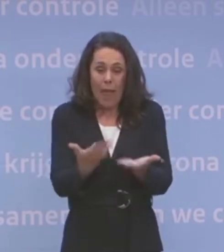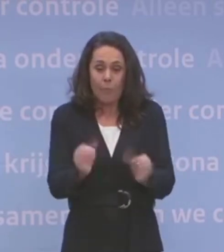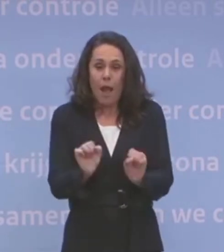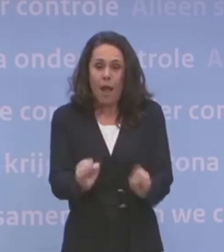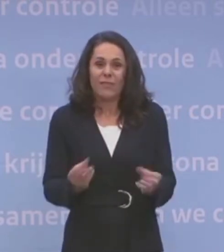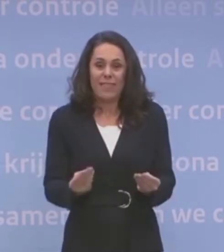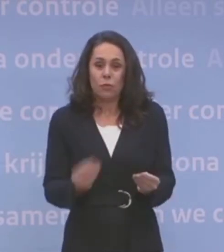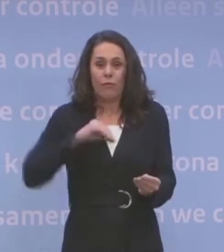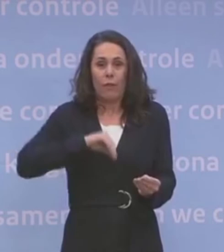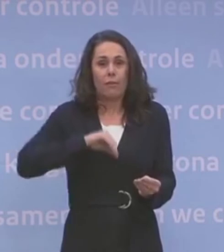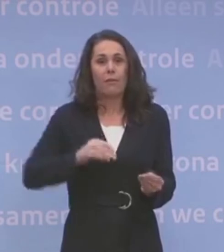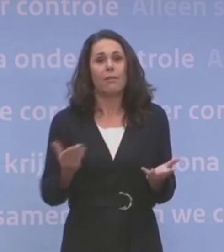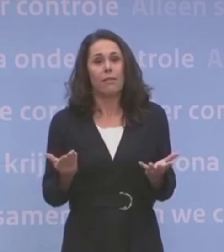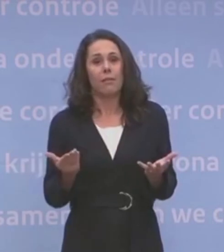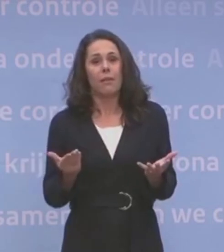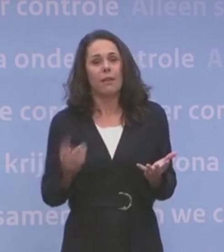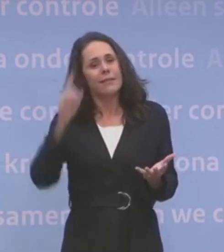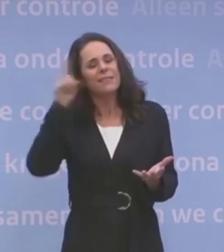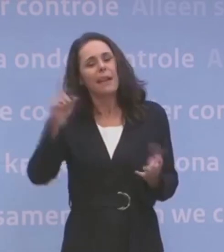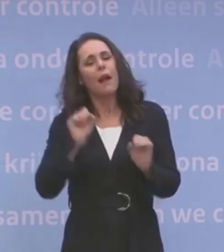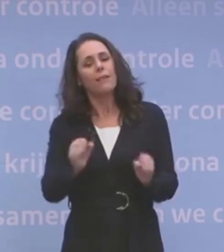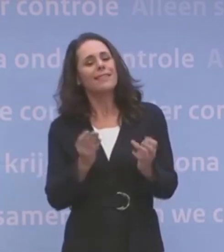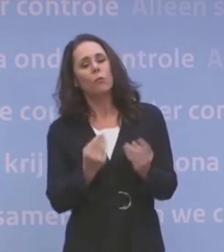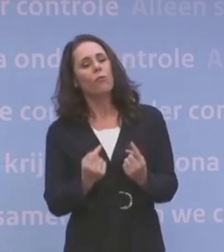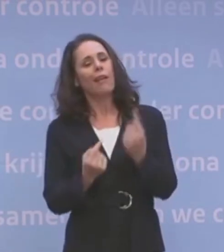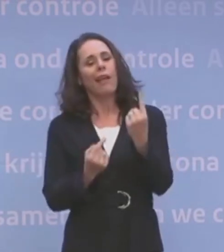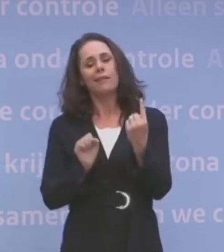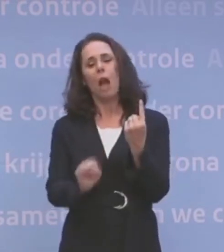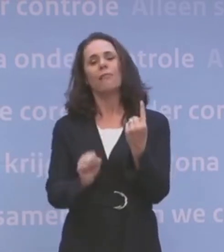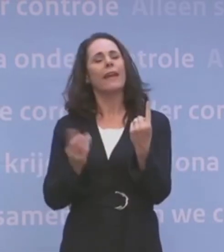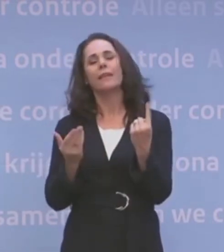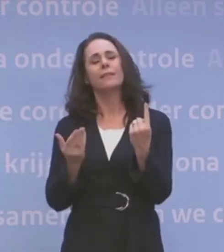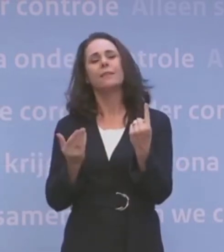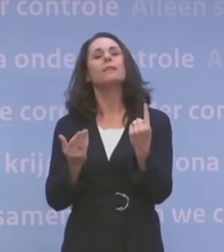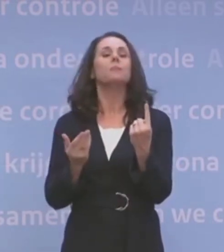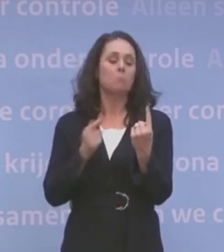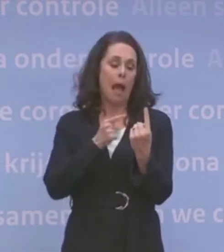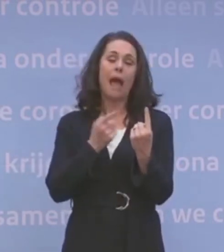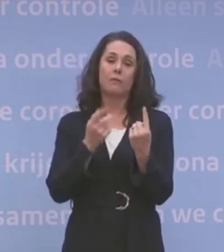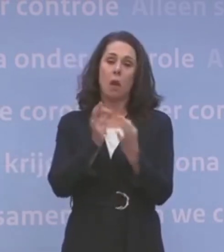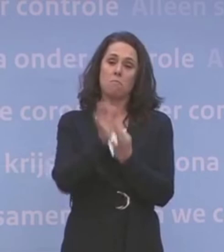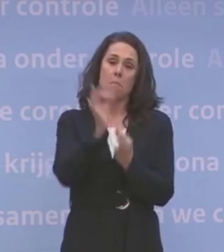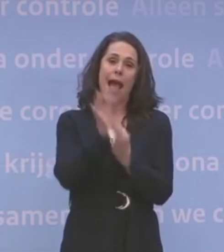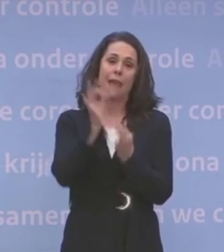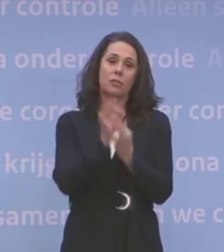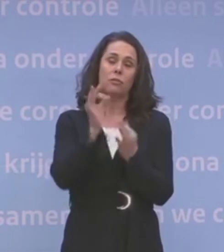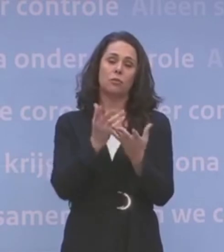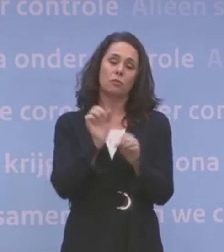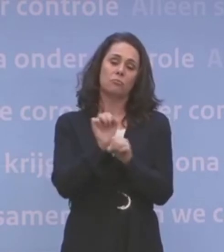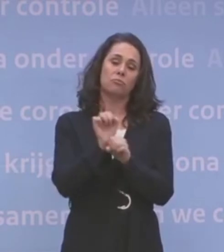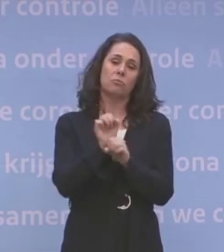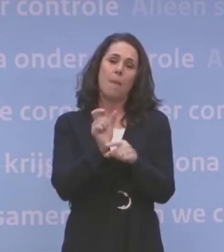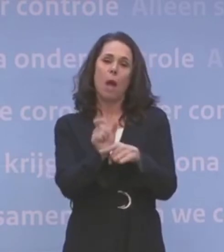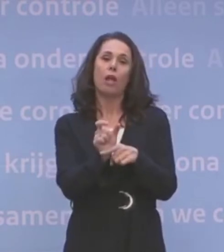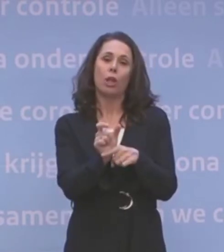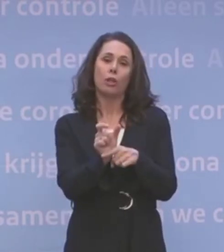antistoffen hebben gevormd. Niet zozeer omdat we denken dat antistof het enige is in de afweer, maar dat is wel een maat, een zogenaamde surrogaatmarker van die